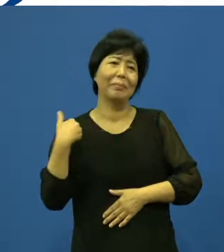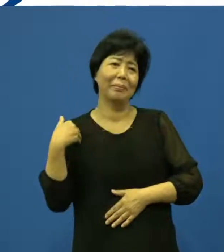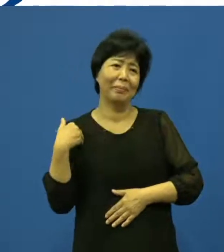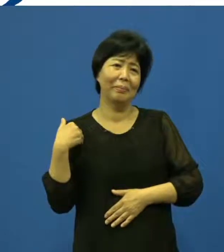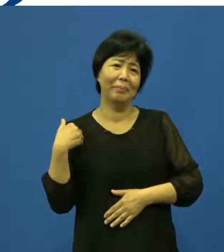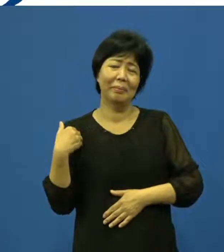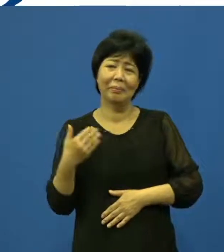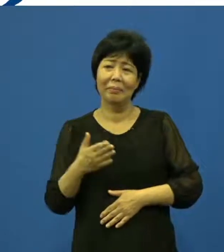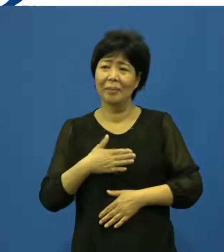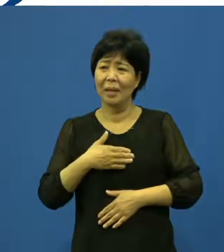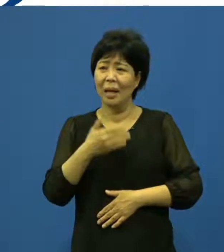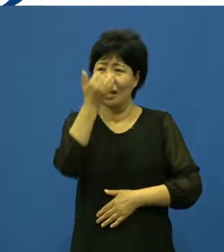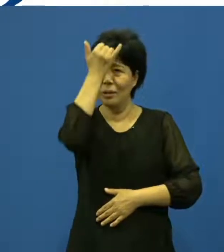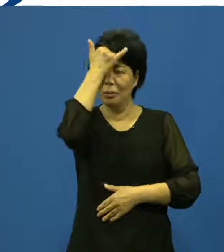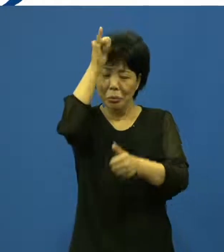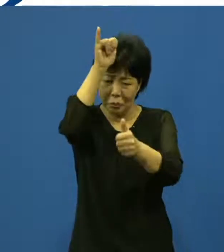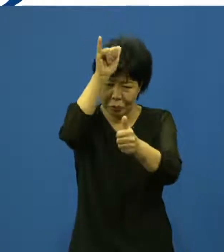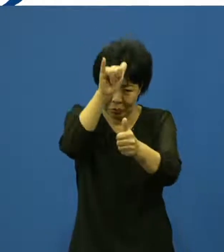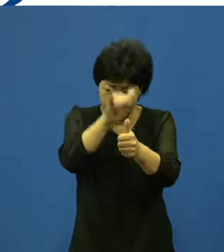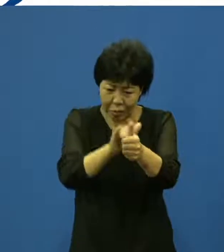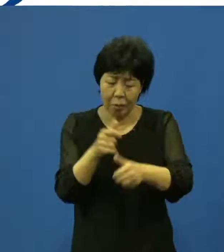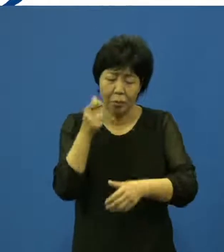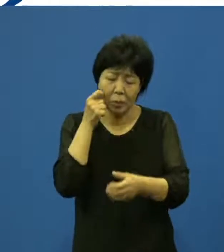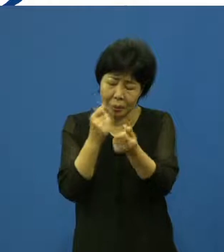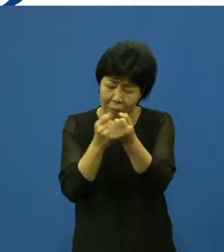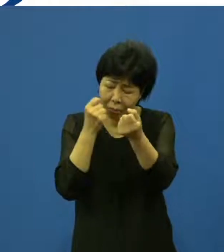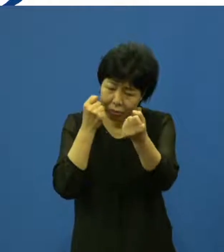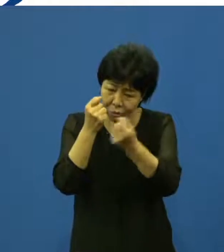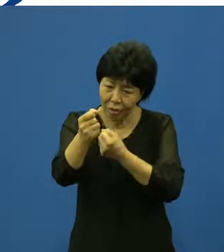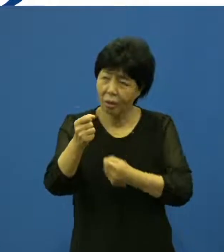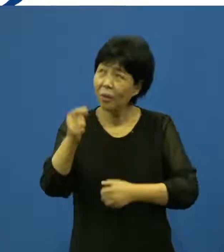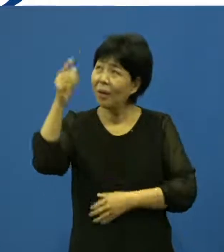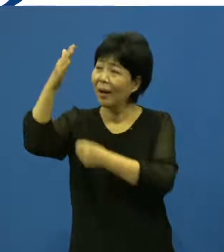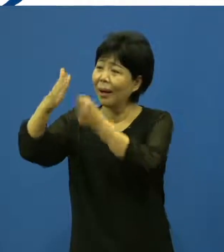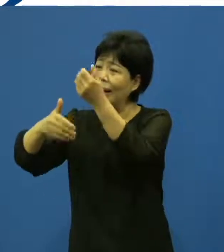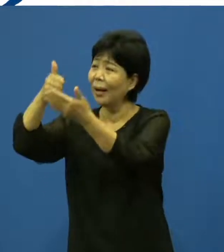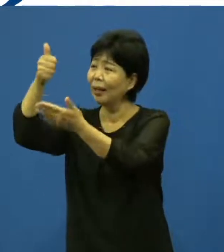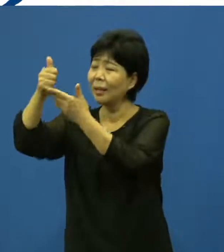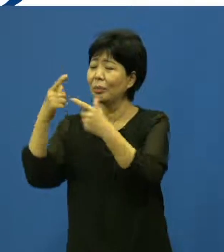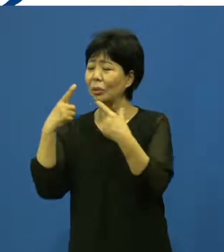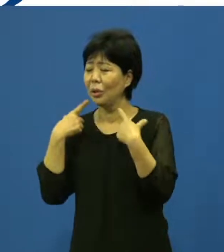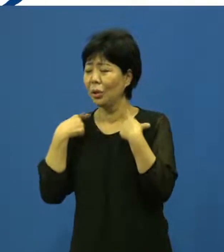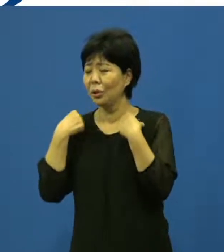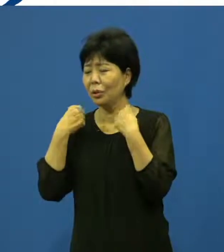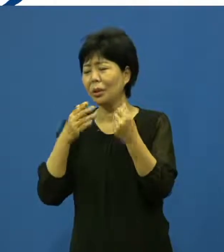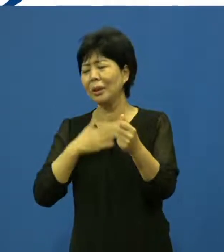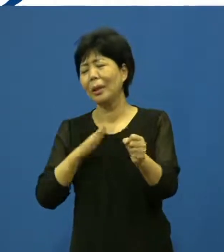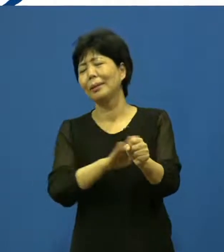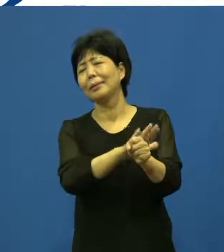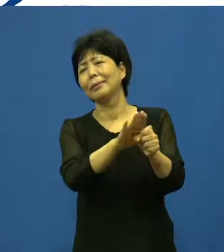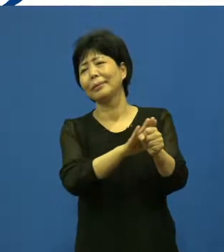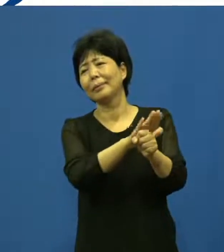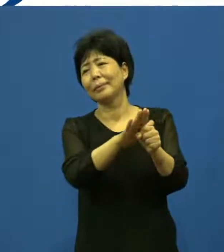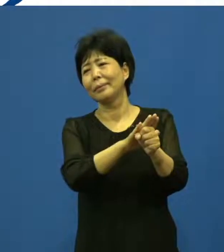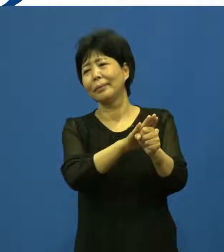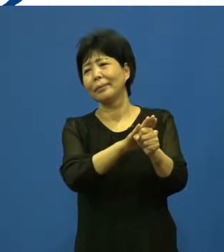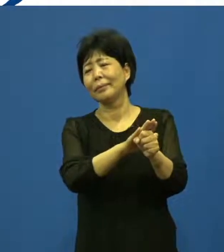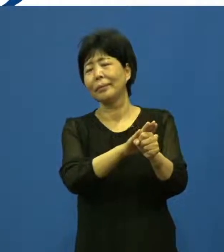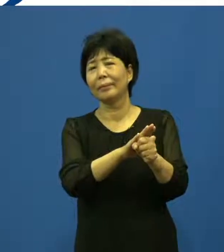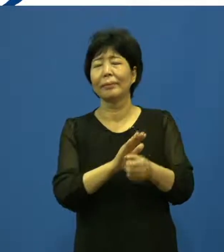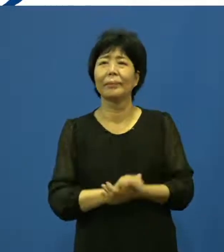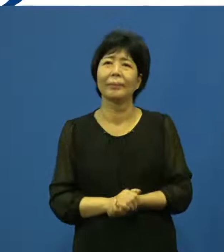내가 충성하지 못해도 하나님은 우리를 사랑하십니다. 내가 좀 뭘 못해도 하나님은 여전히 우리를 사랑하십니다.